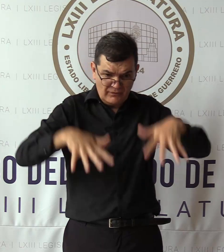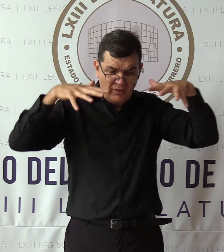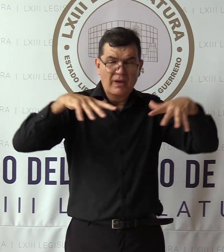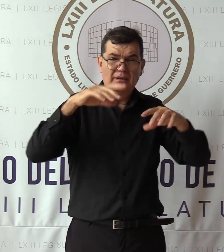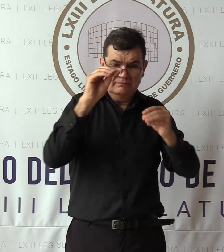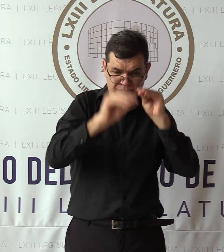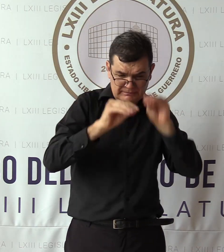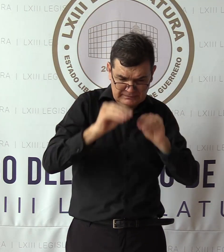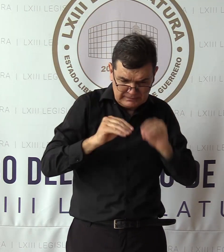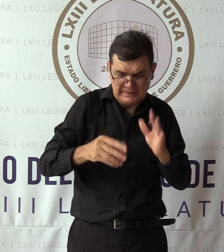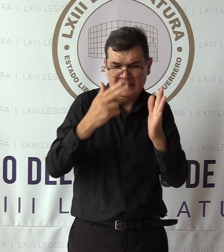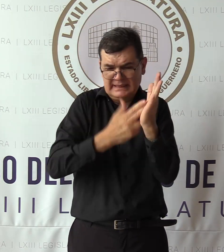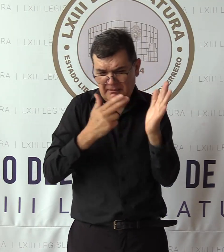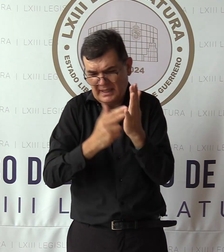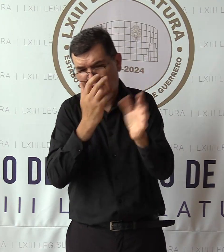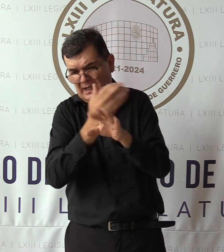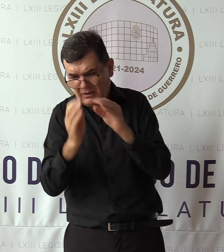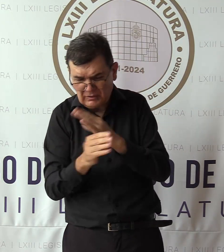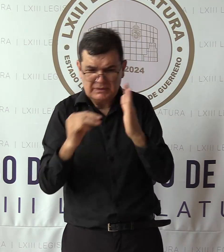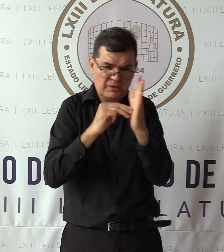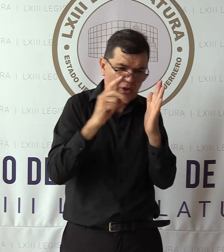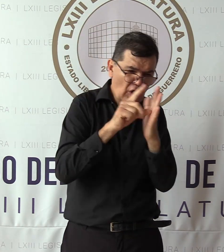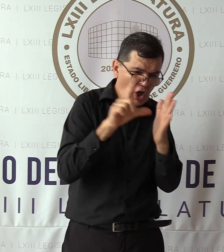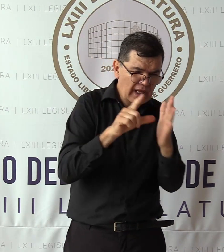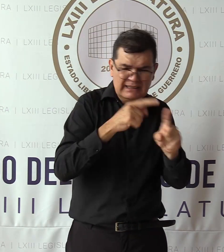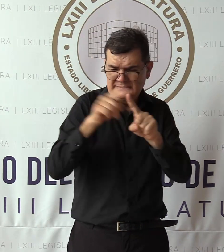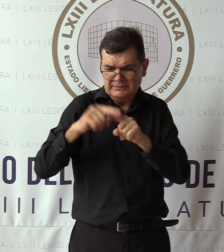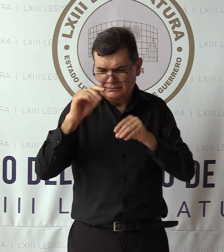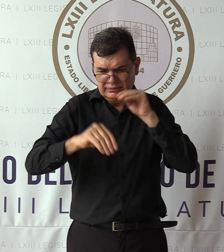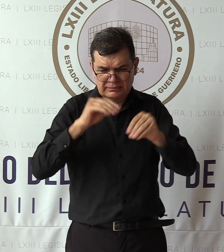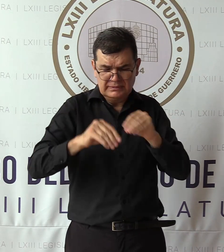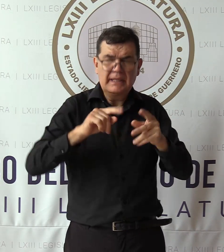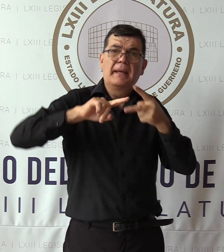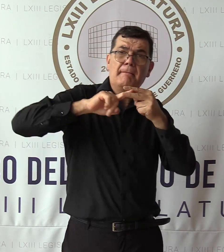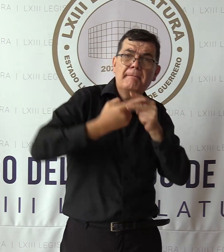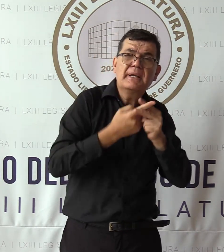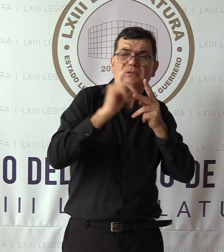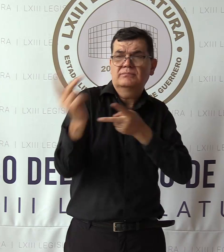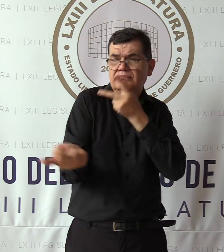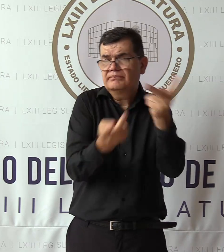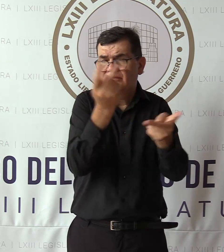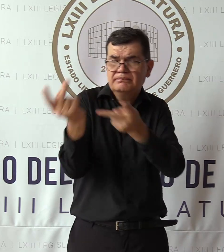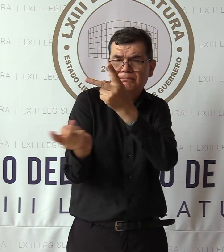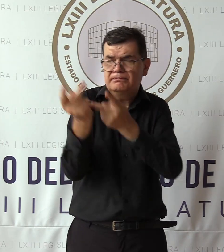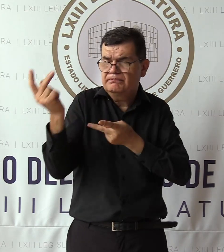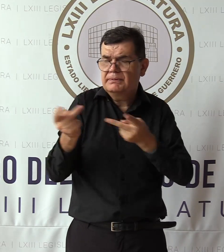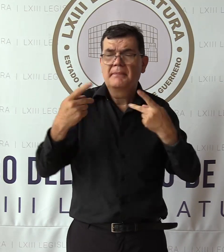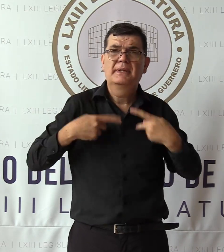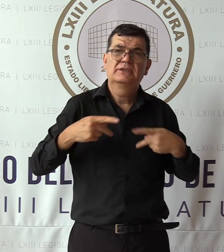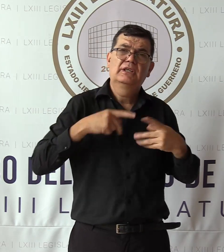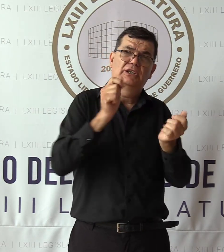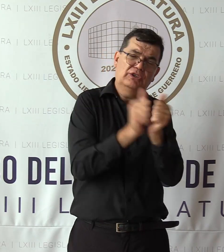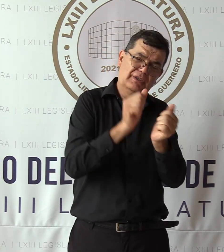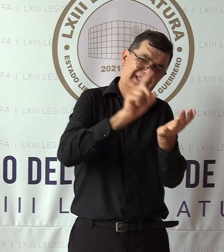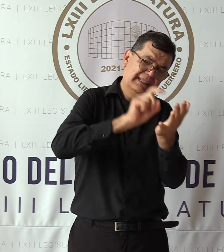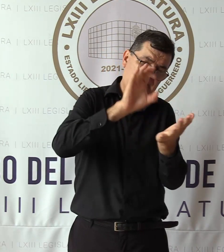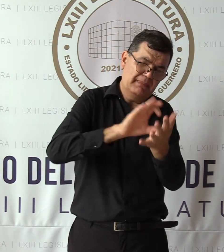las herramientas metodológicas para la consulta, dio inicio la consulta a personas con discapacidad en materia de educación